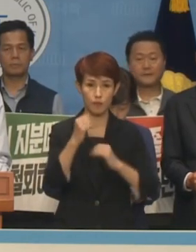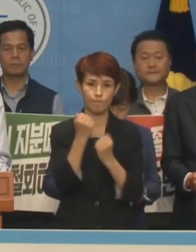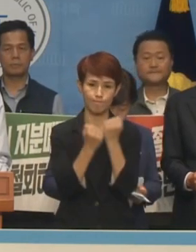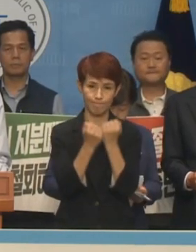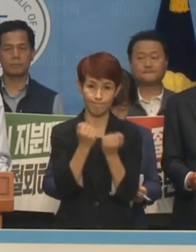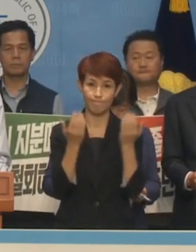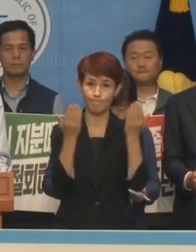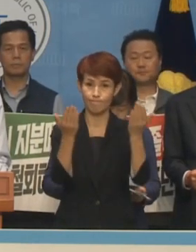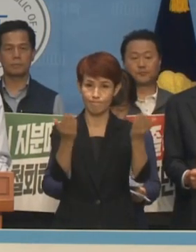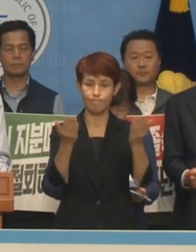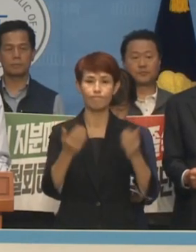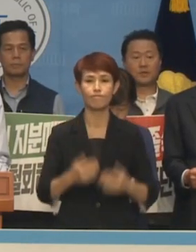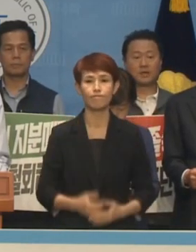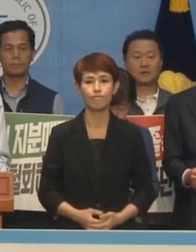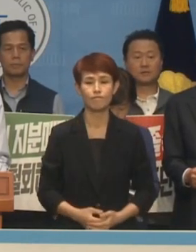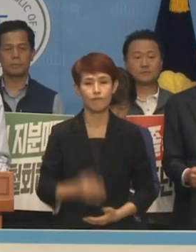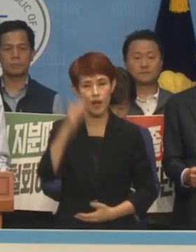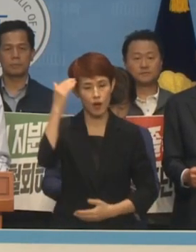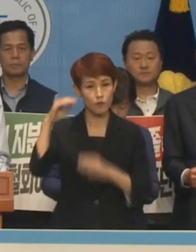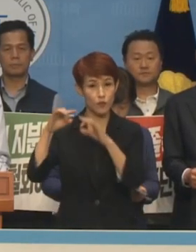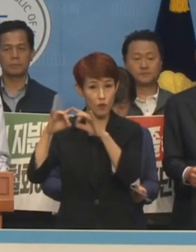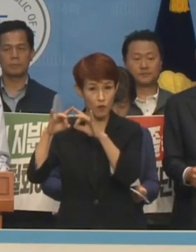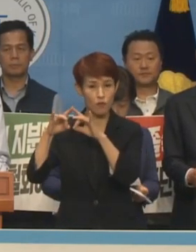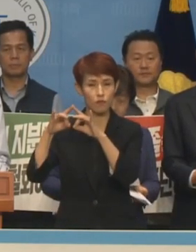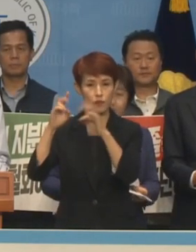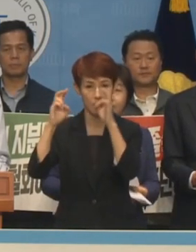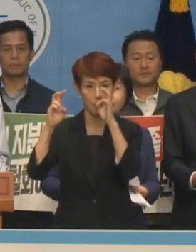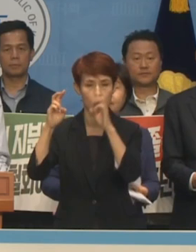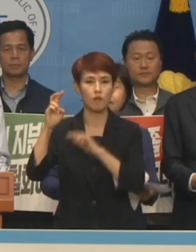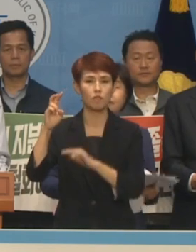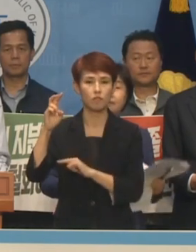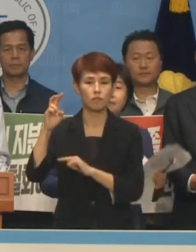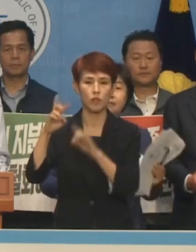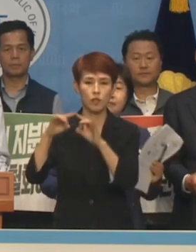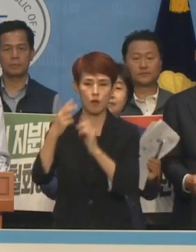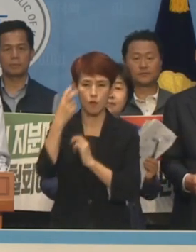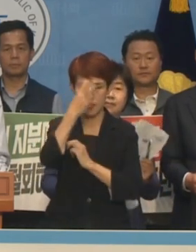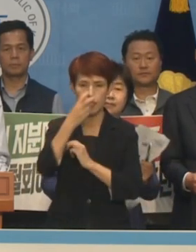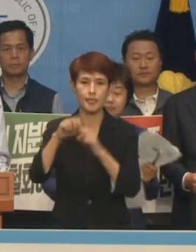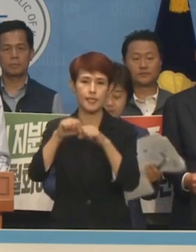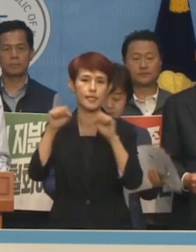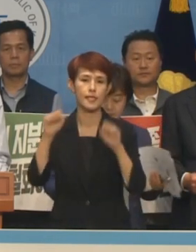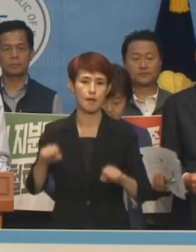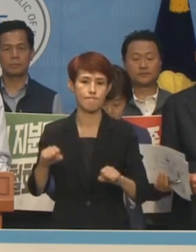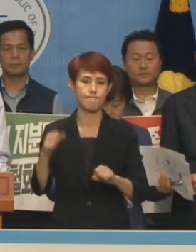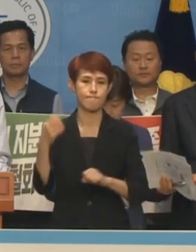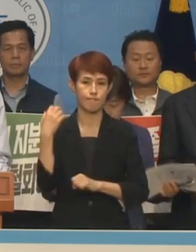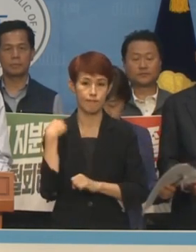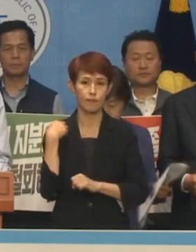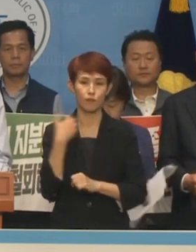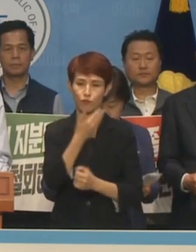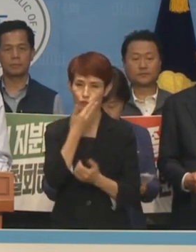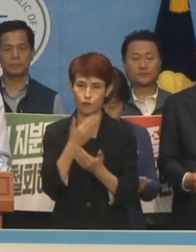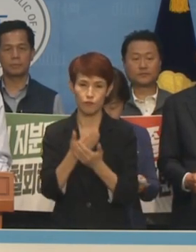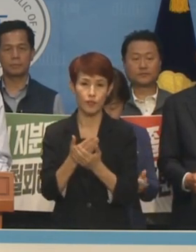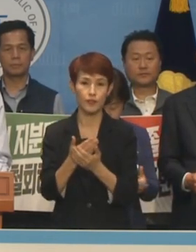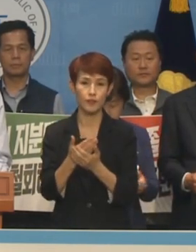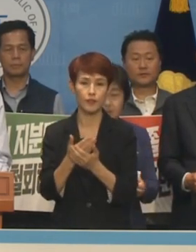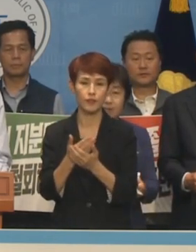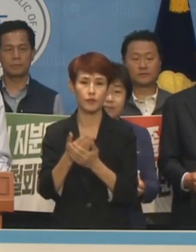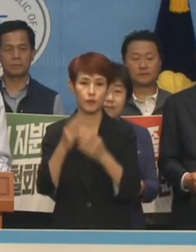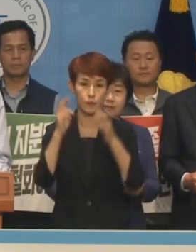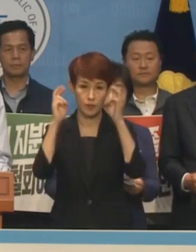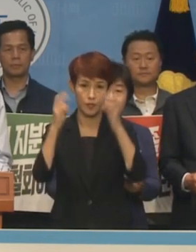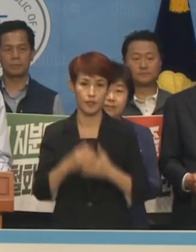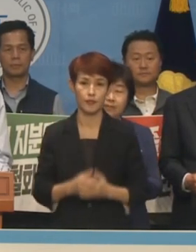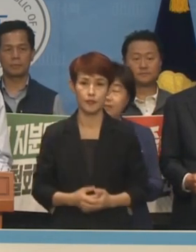간략하게 말씀드리겠습니다. 한전 KDN은 전력계통의 전산관리 시스템을 총괄하는 전력안보의 중요한 역할을 담당하는